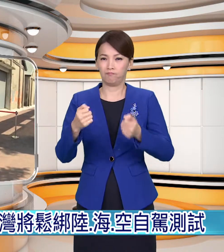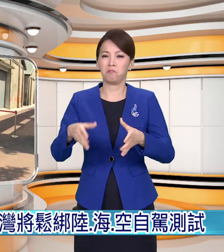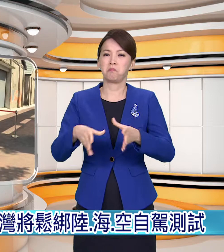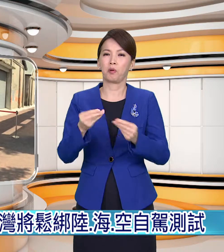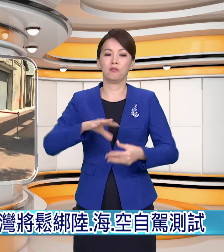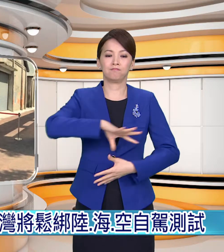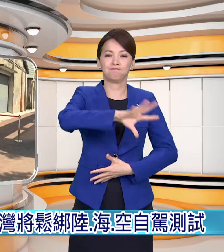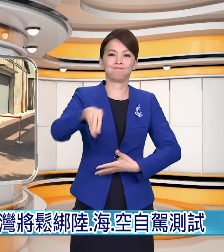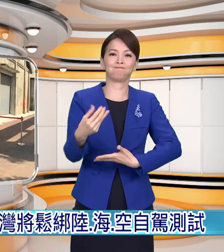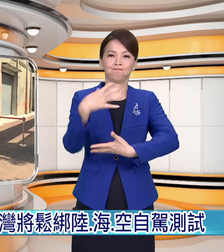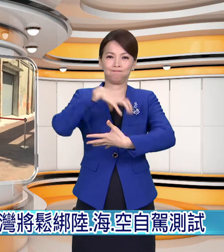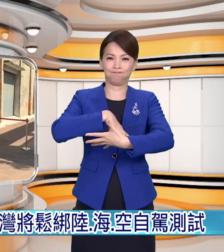例。